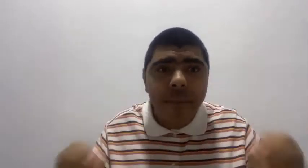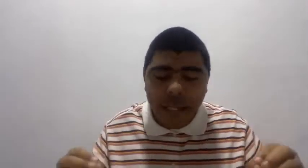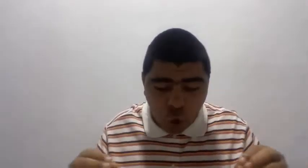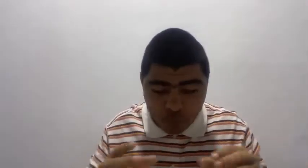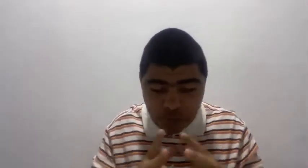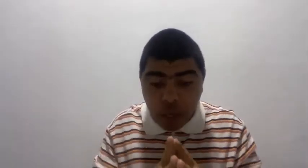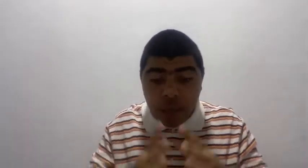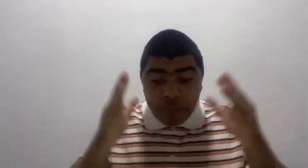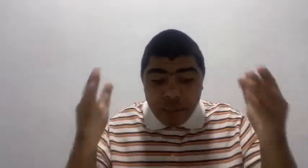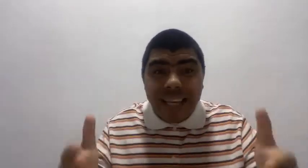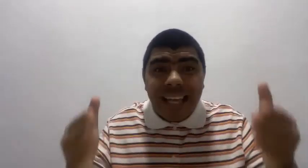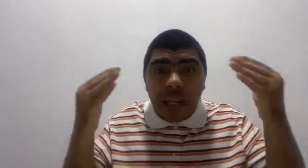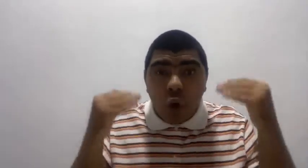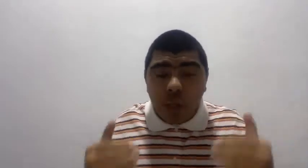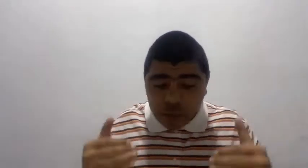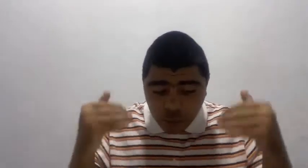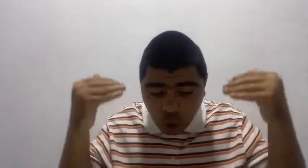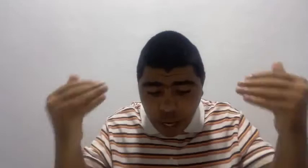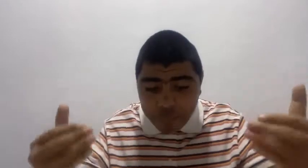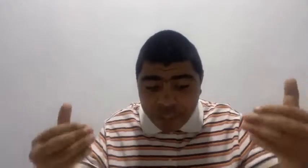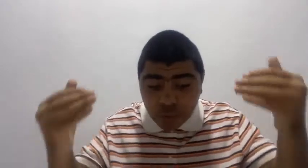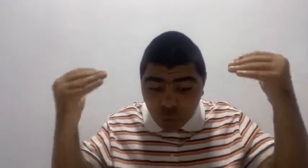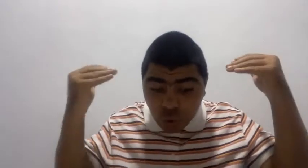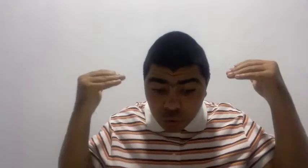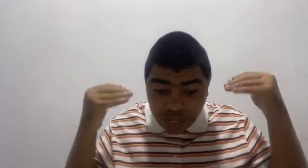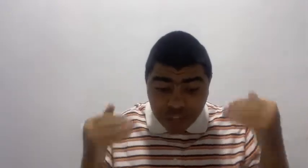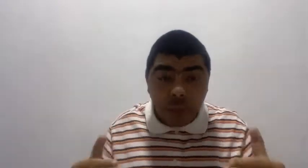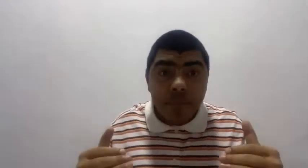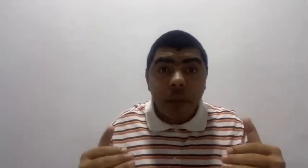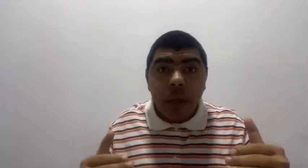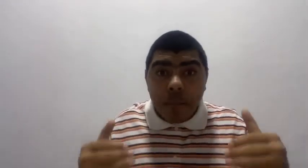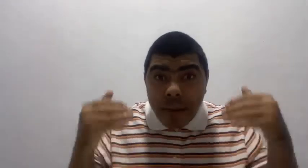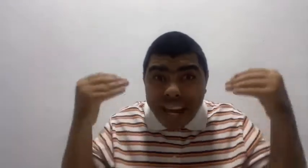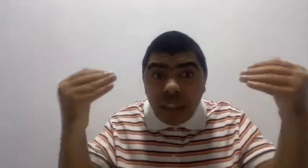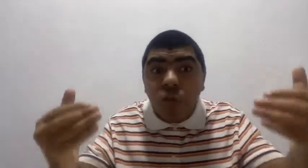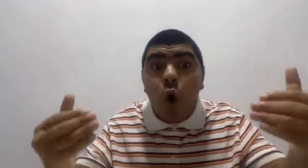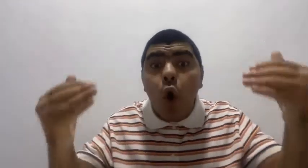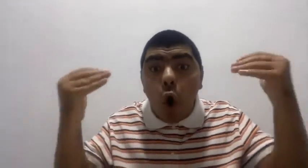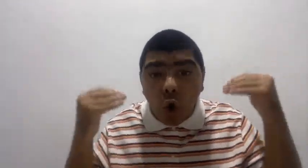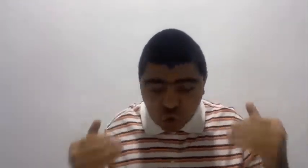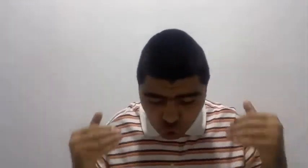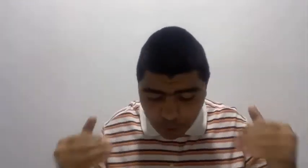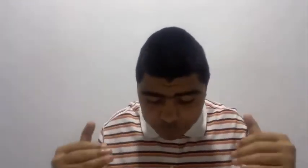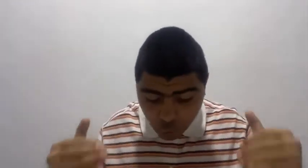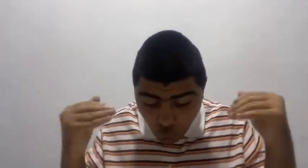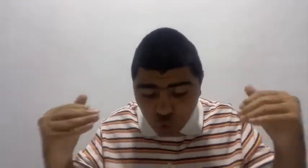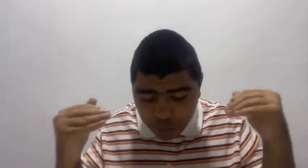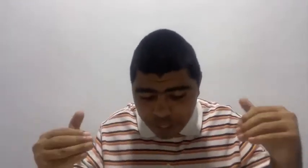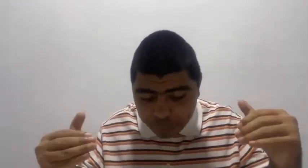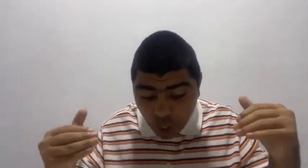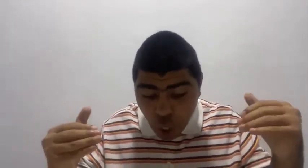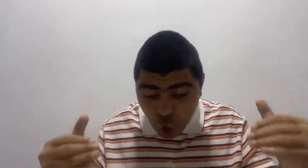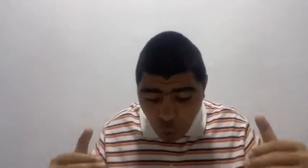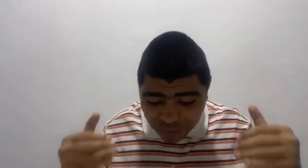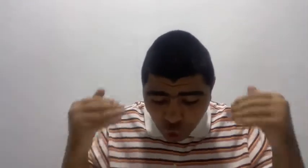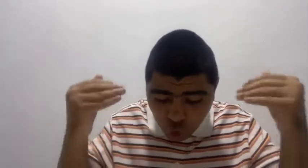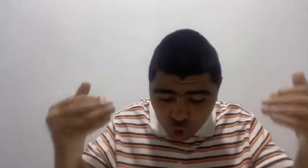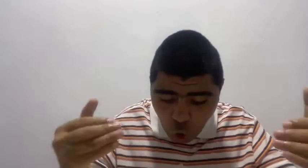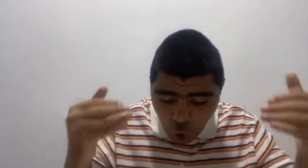bíblico. Primera de Corintios capítulo 13, verso 11. Escuche bien, cuando yo